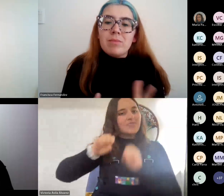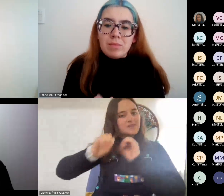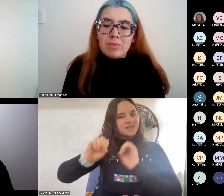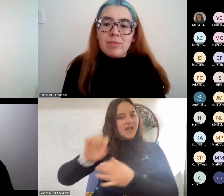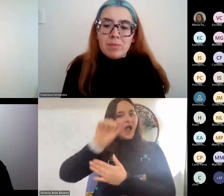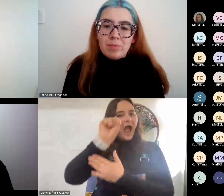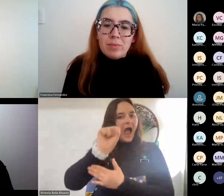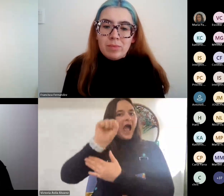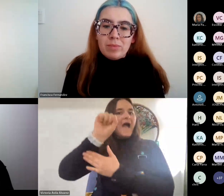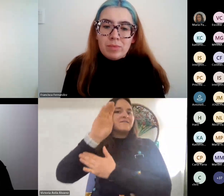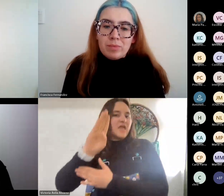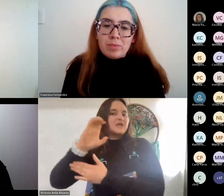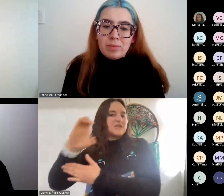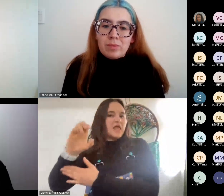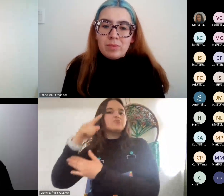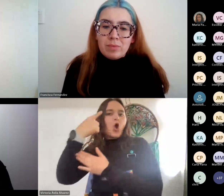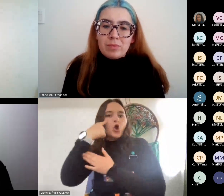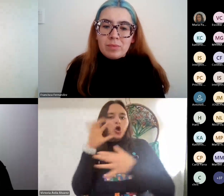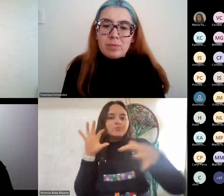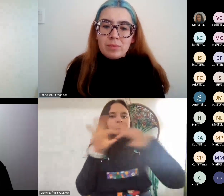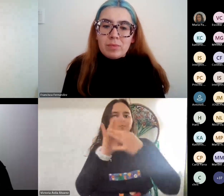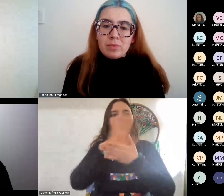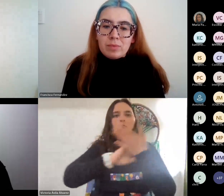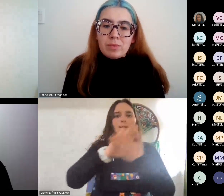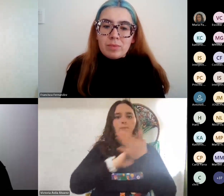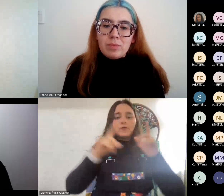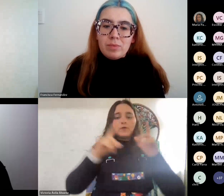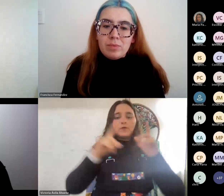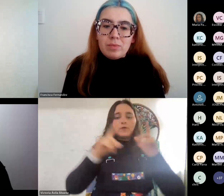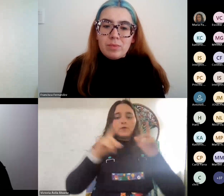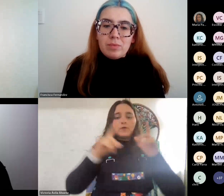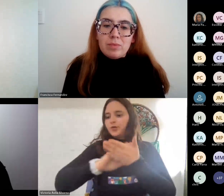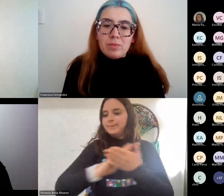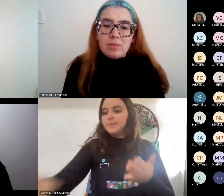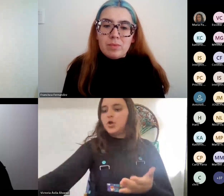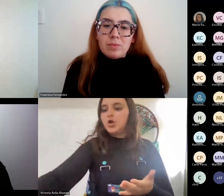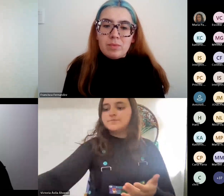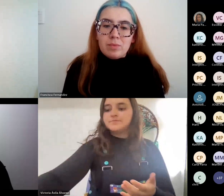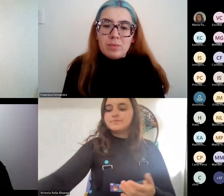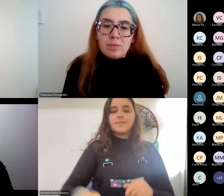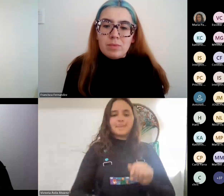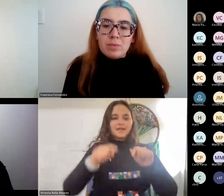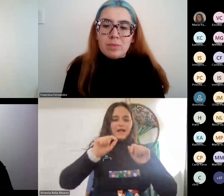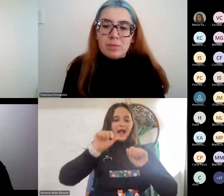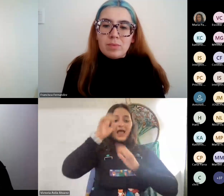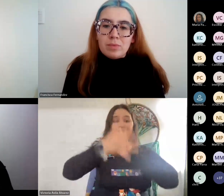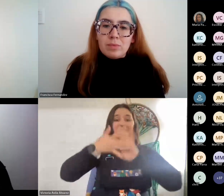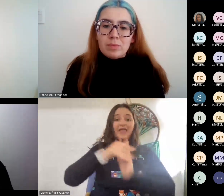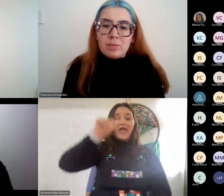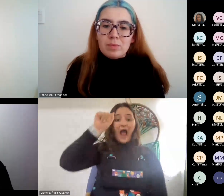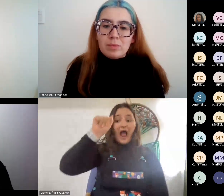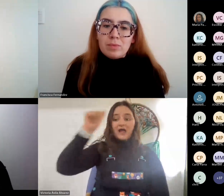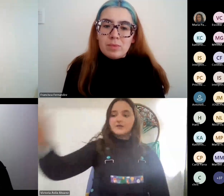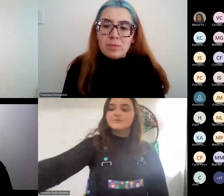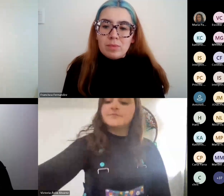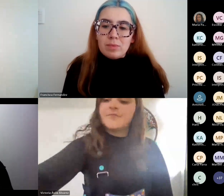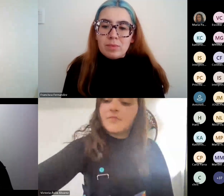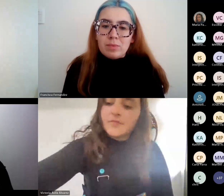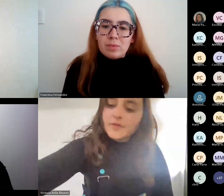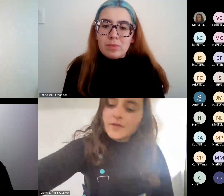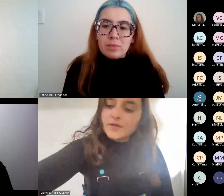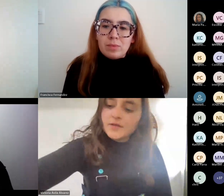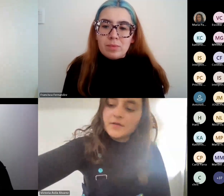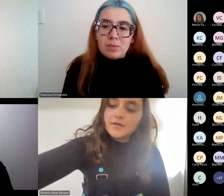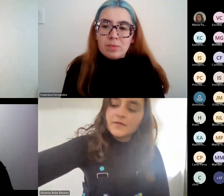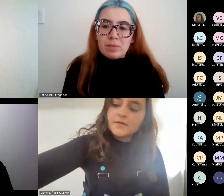árbol, a lo mejor va a ser importante enseñarle primero las letras para que pueda generar una conexión con las fotos.